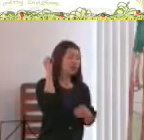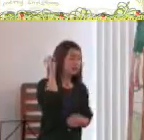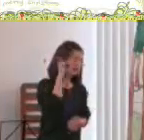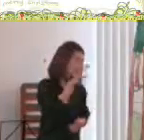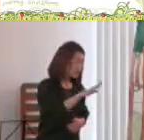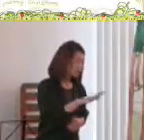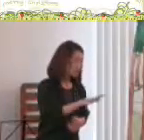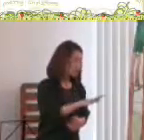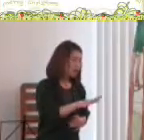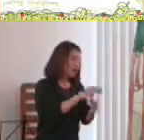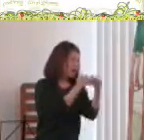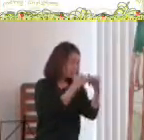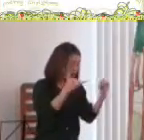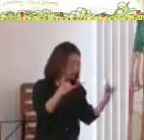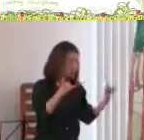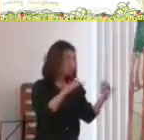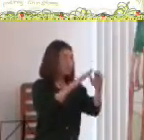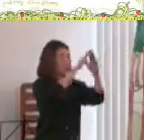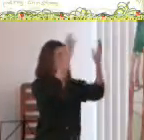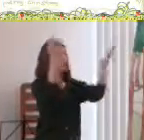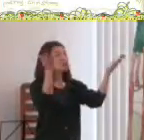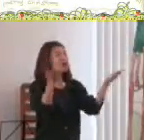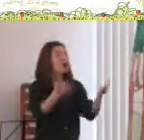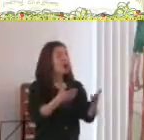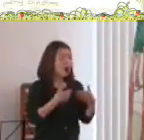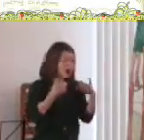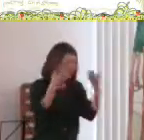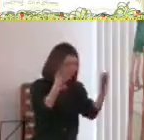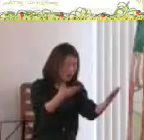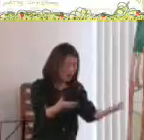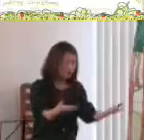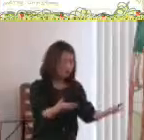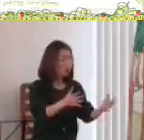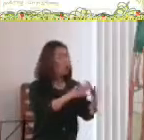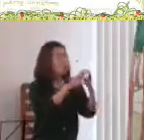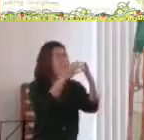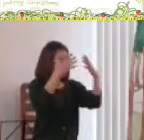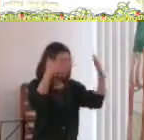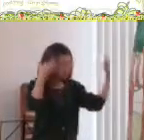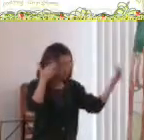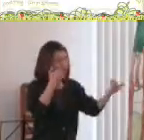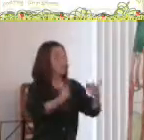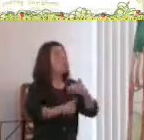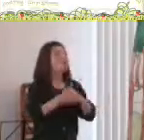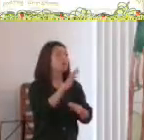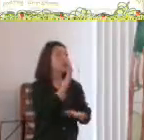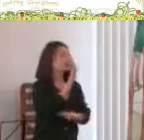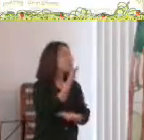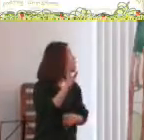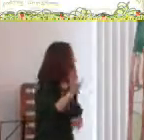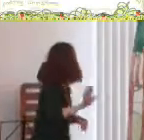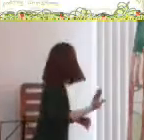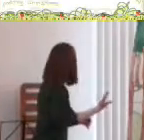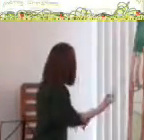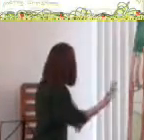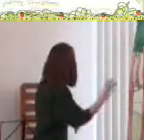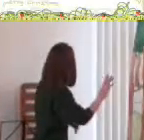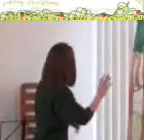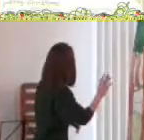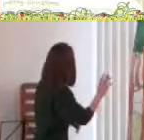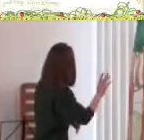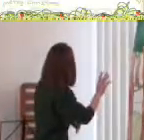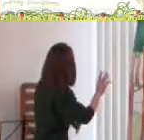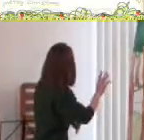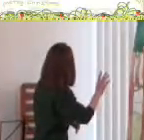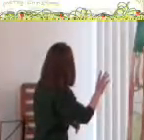民全体に与えられる大きな喜びを告げる。今日ダビデの町であなた方のために救い主がお生まれ